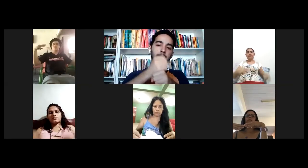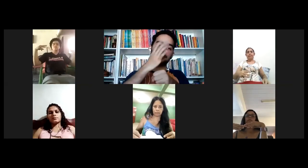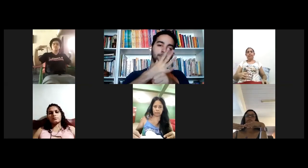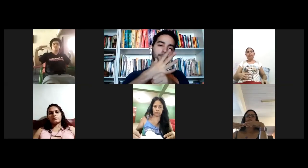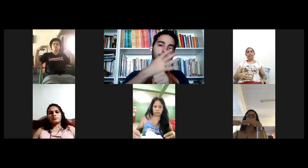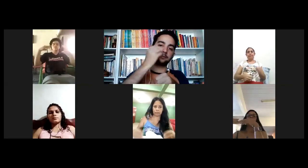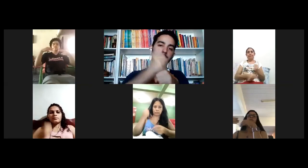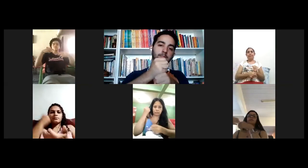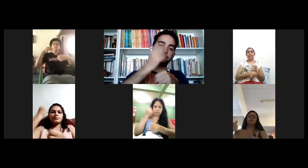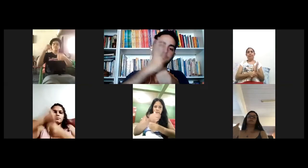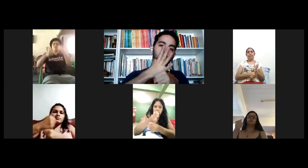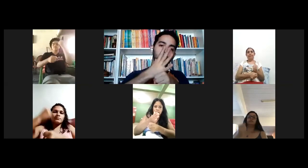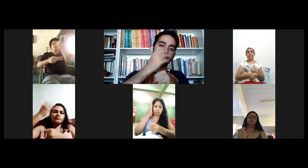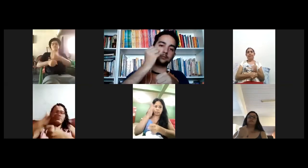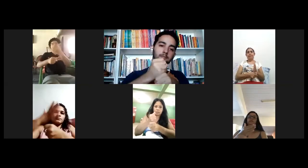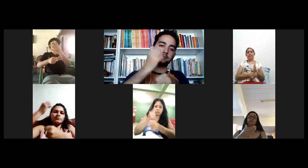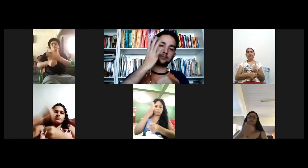Batata.